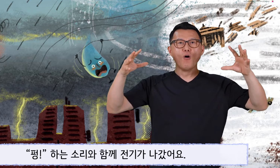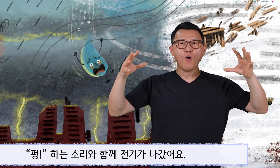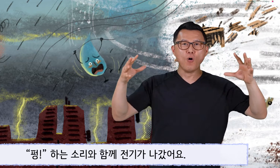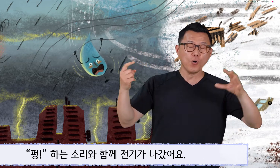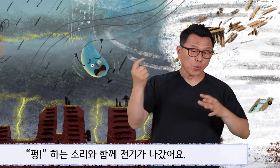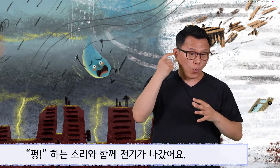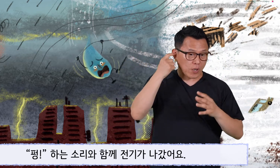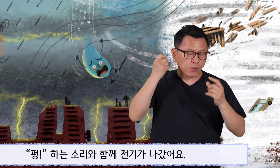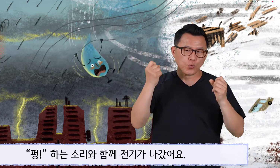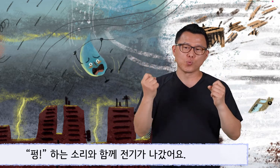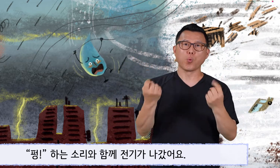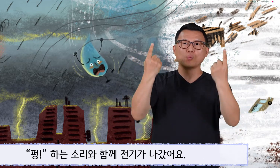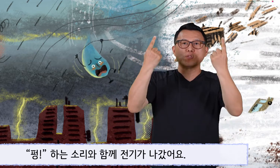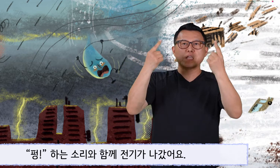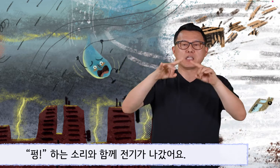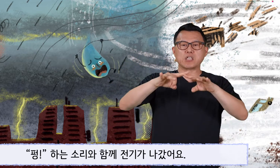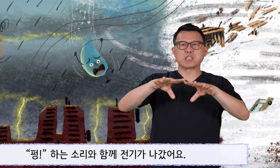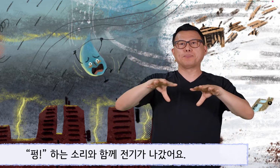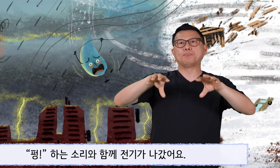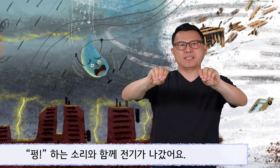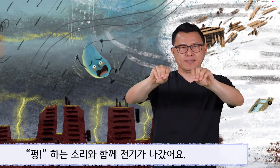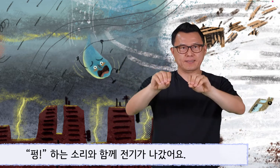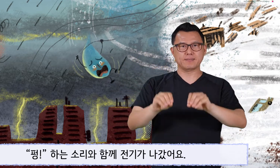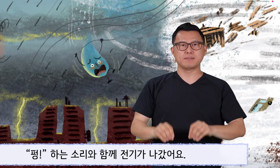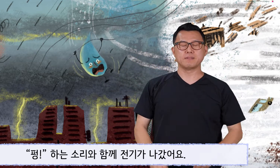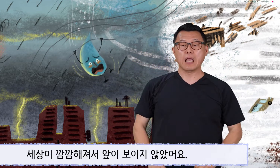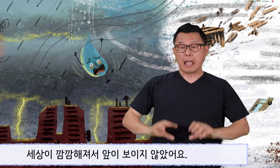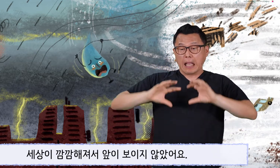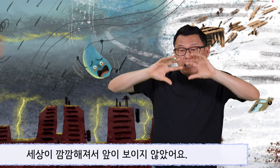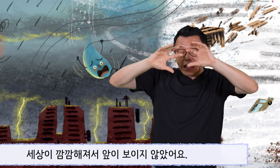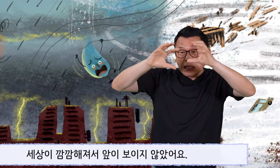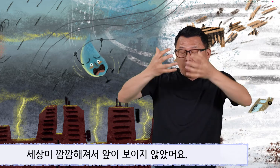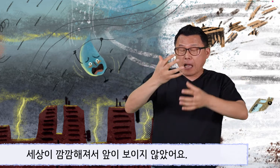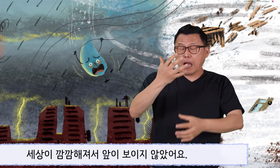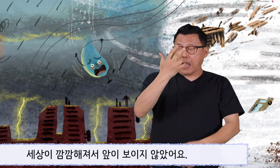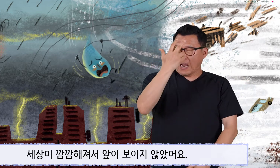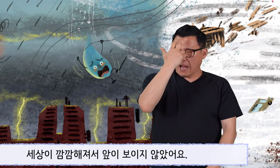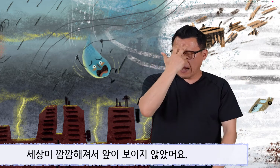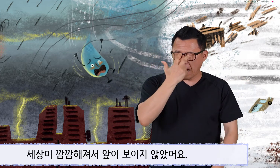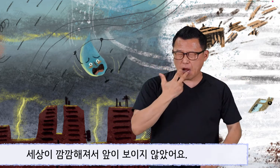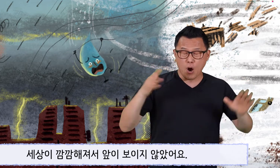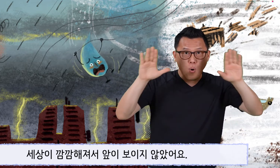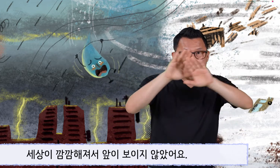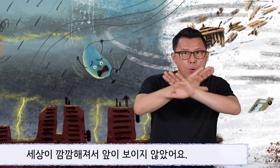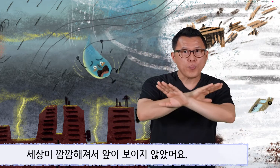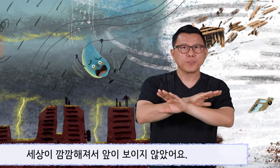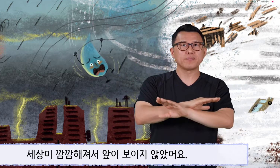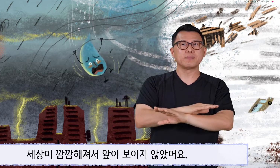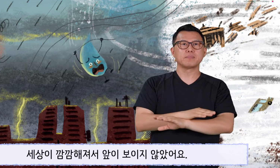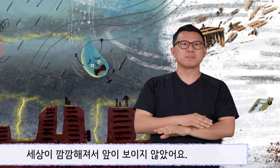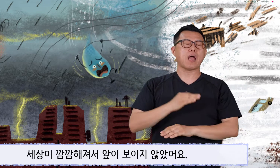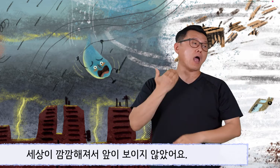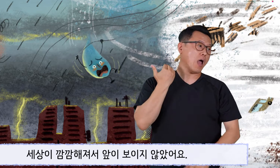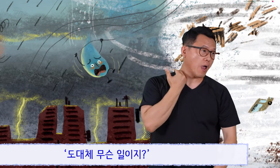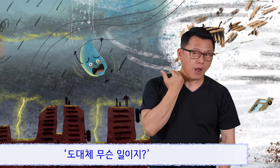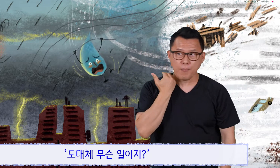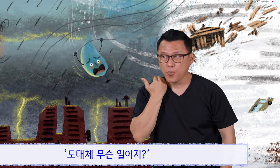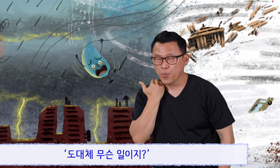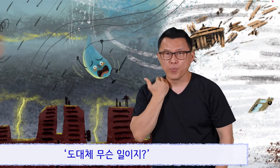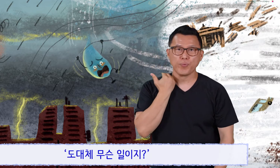펑 하는 소리와 함께 전기가 나갔어요. 세상이 깜깜해져서 앞이 보이지